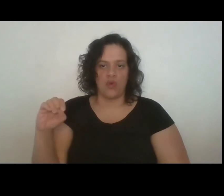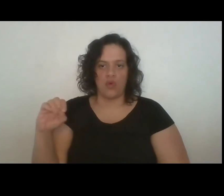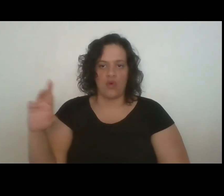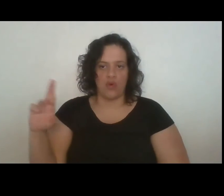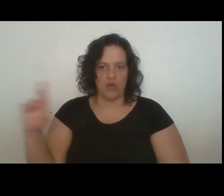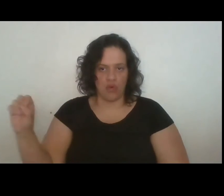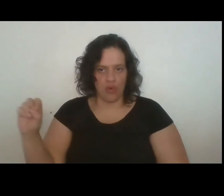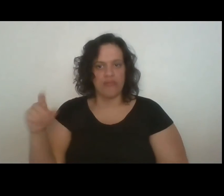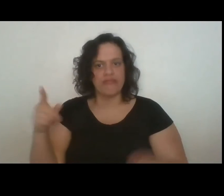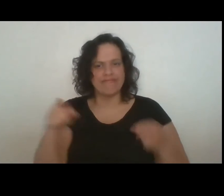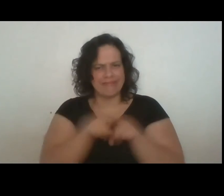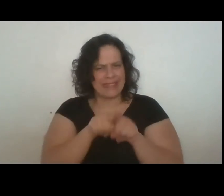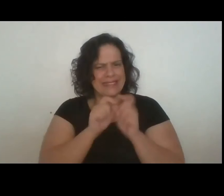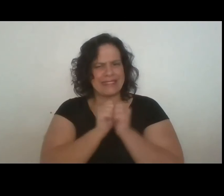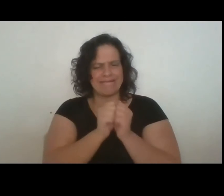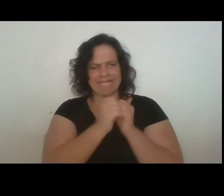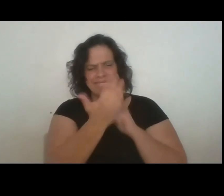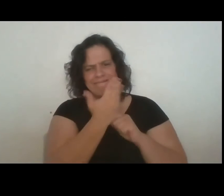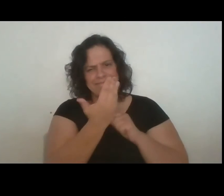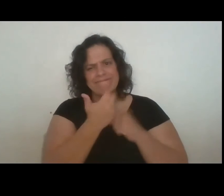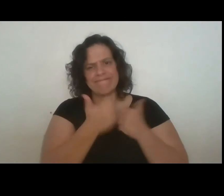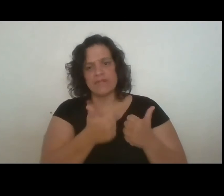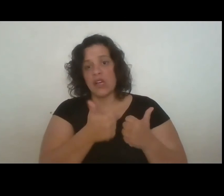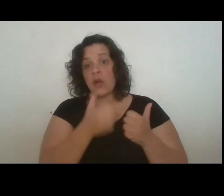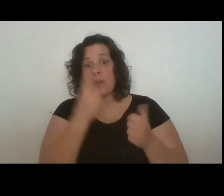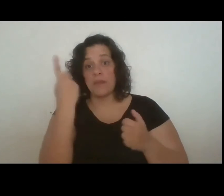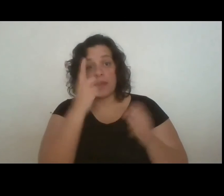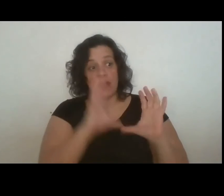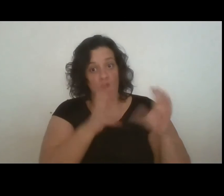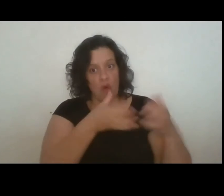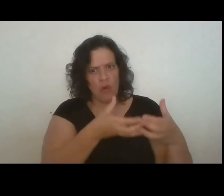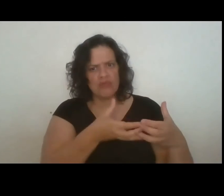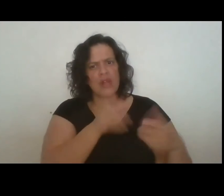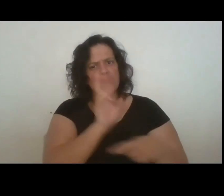assim, né? Primeiro a comunidade que ela está lá e está cuidando